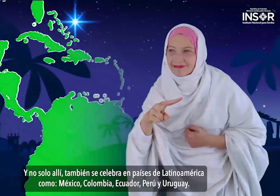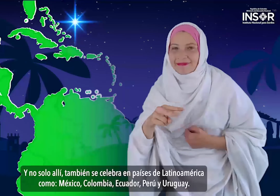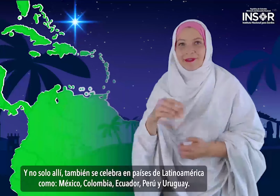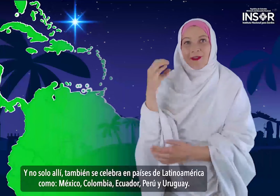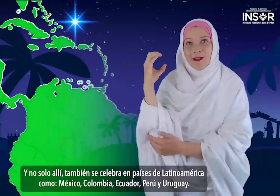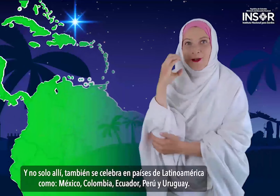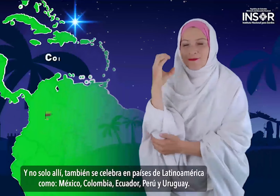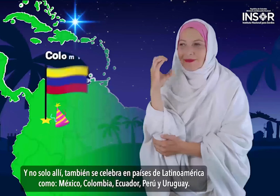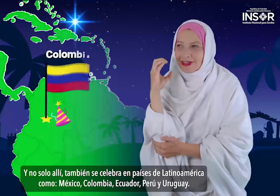Colombia,